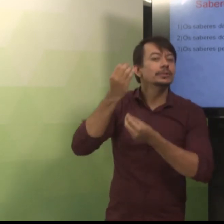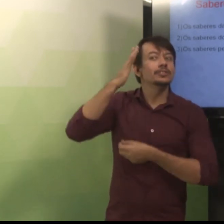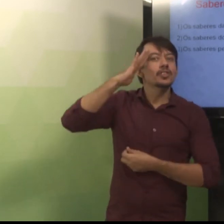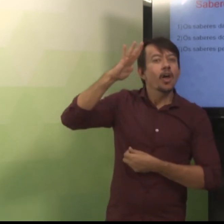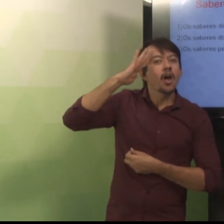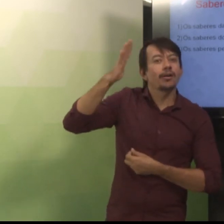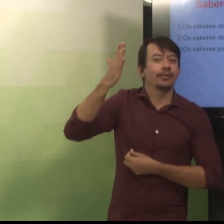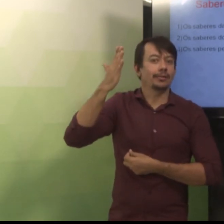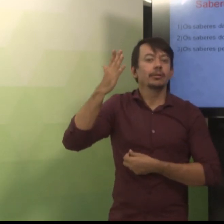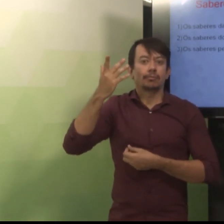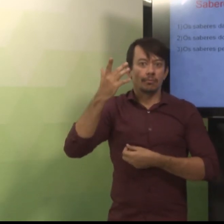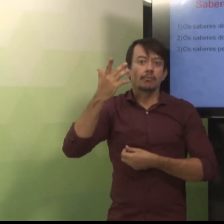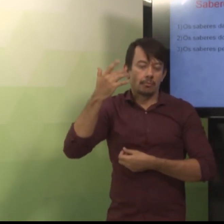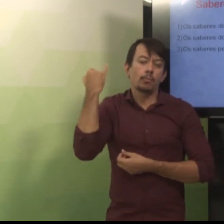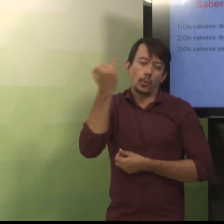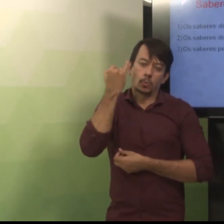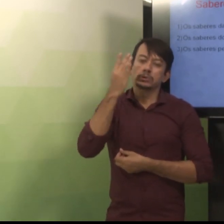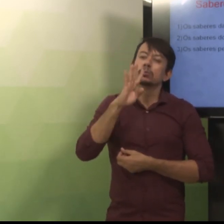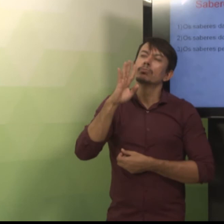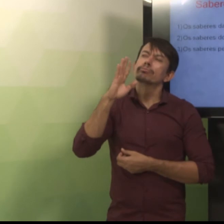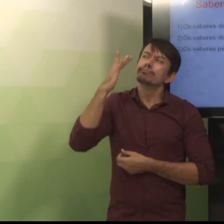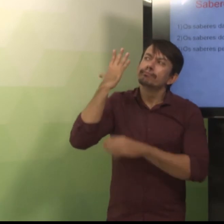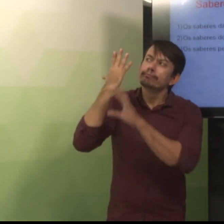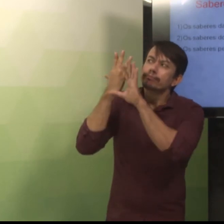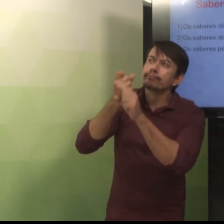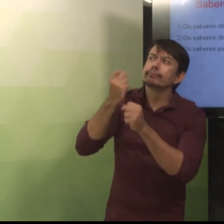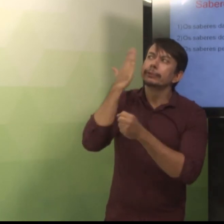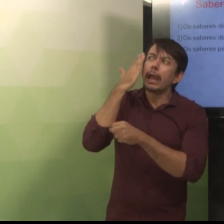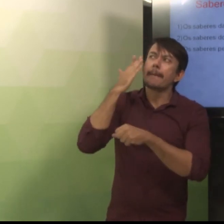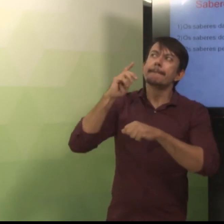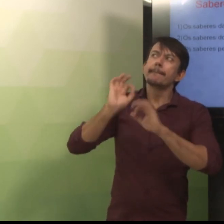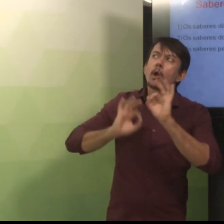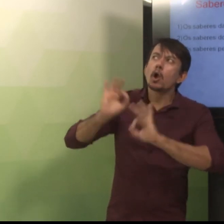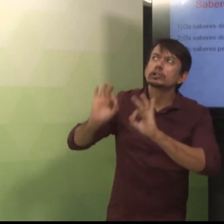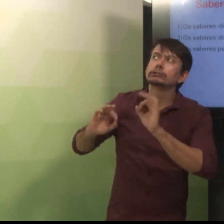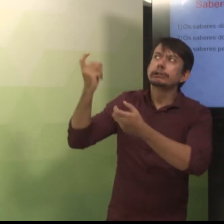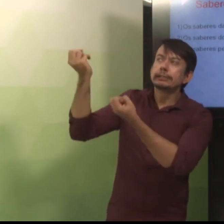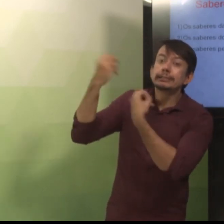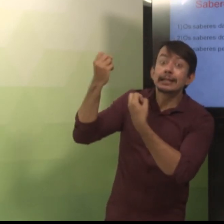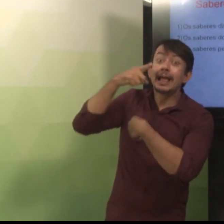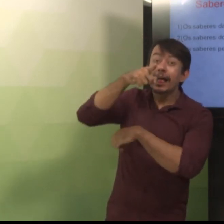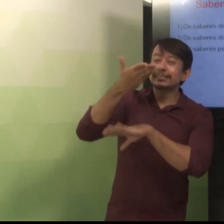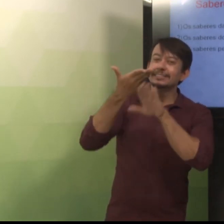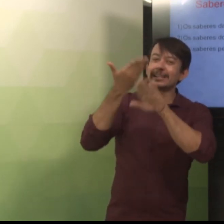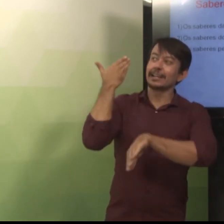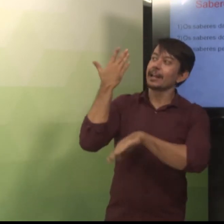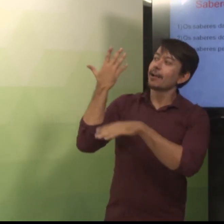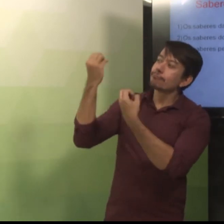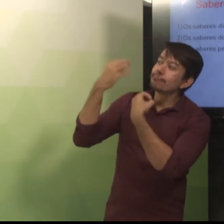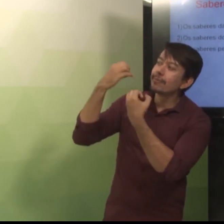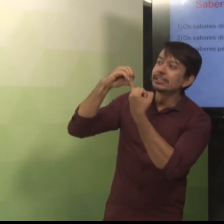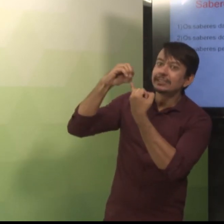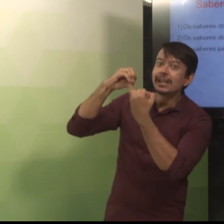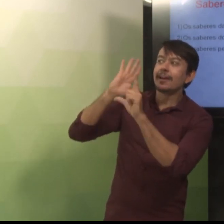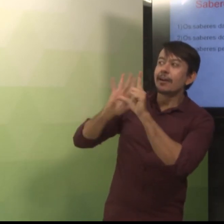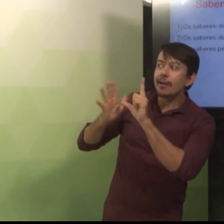muito importante, ao conhecimento recebido, a tudo o que foi recebido, por exemplo, no curso do Instituto,